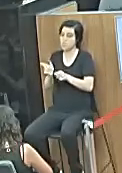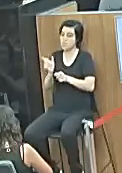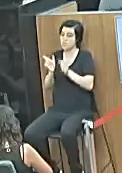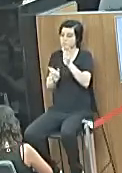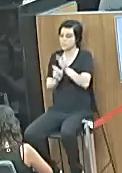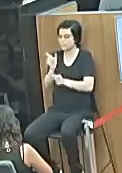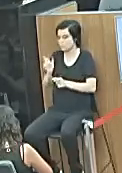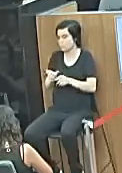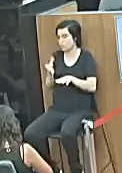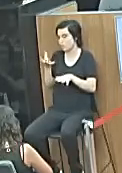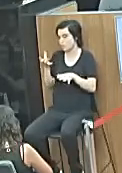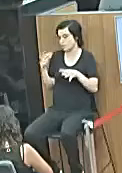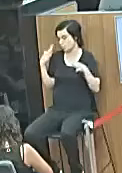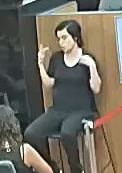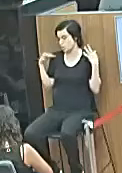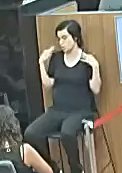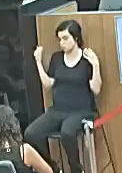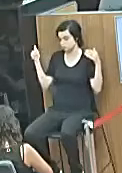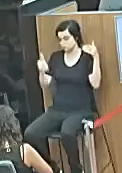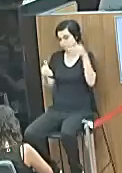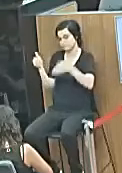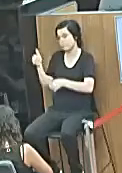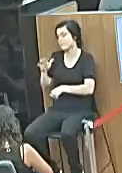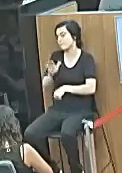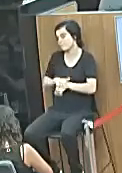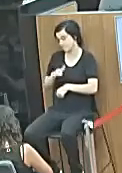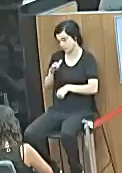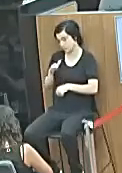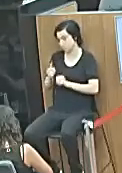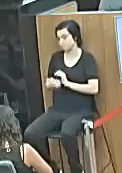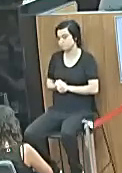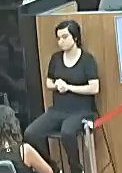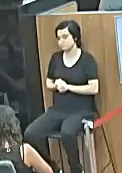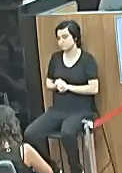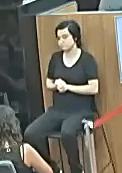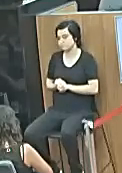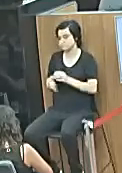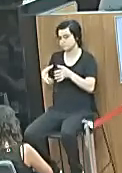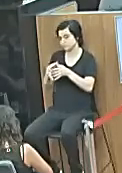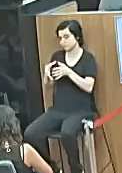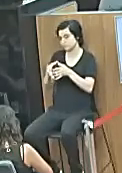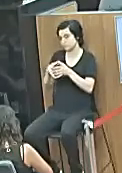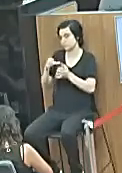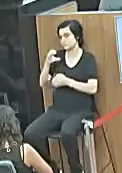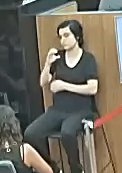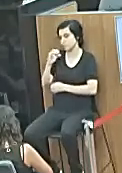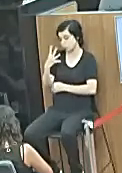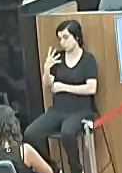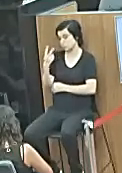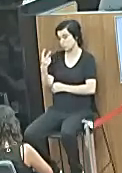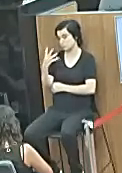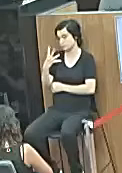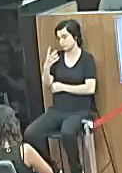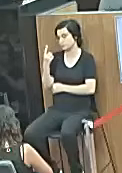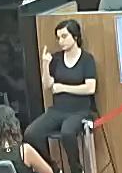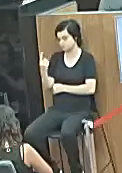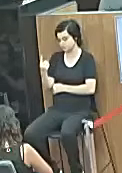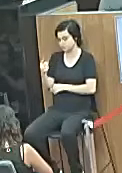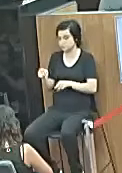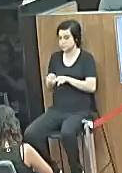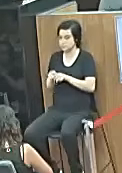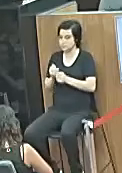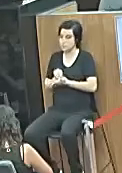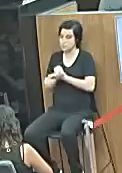turistas na região no âmbito da ação 42 91 apoio a projetos culturais